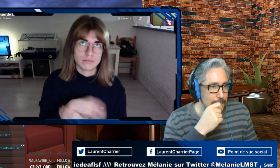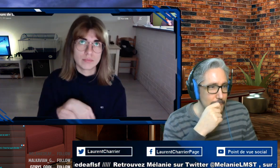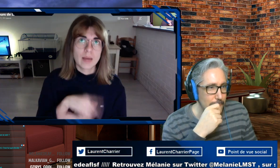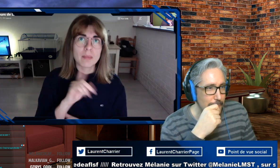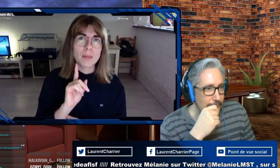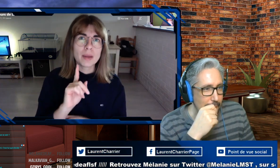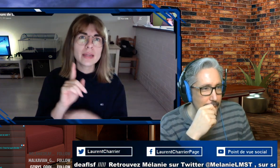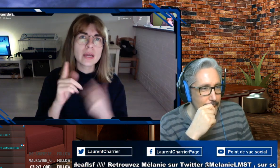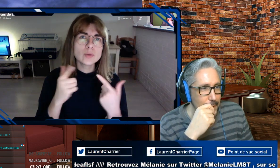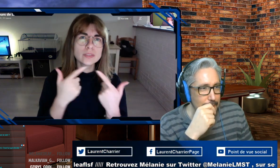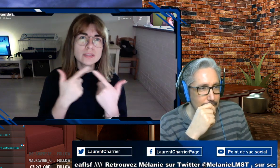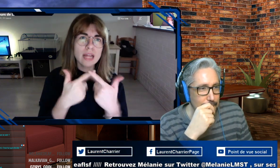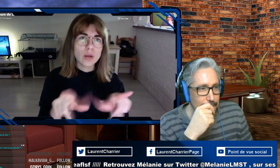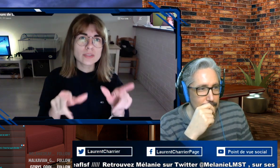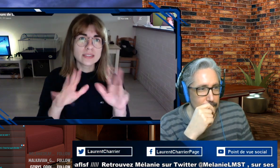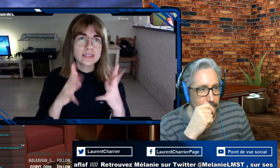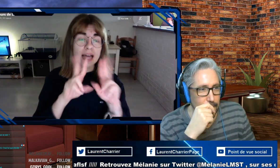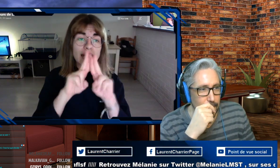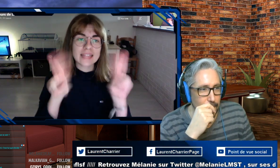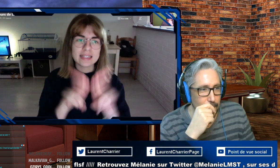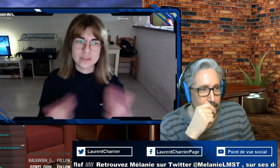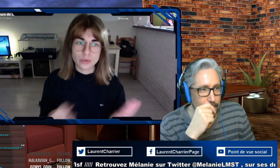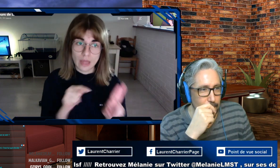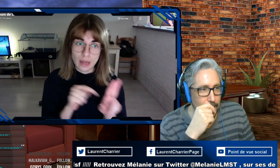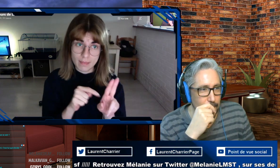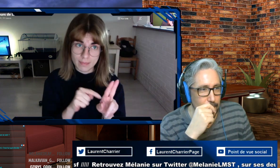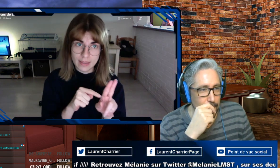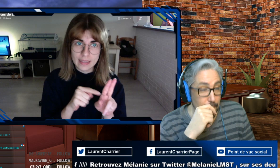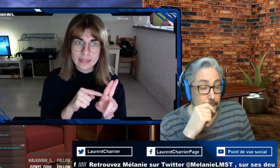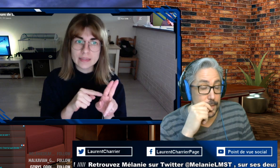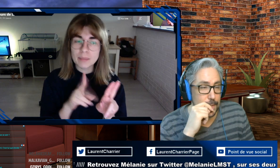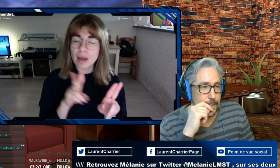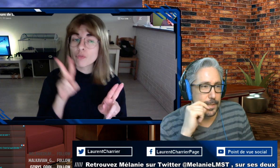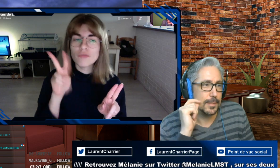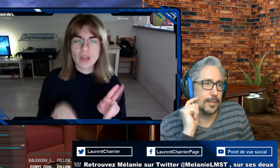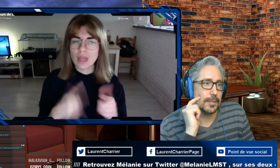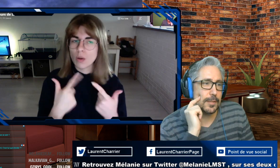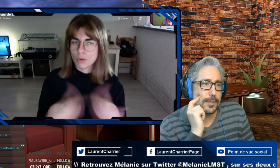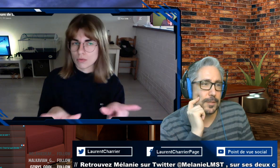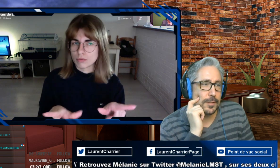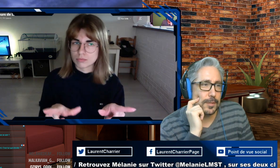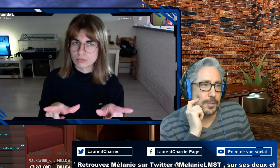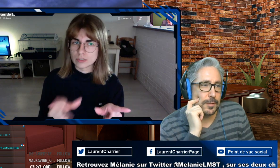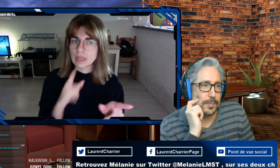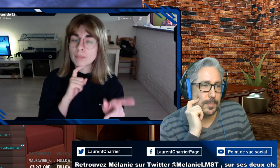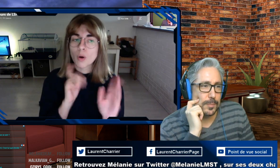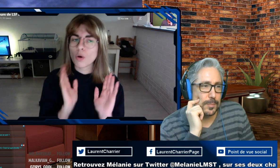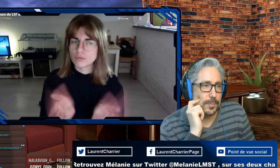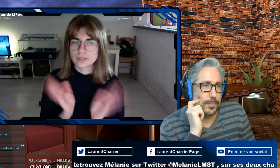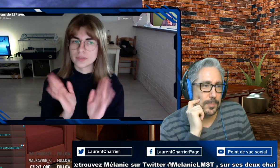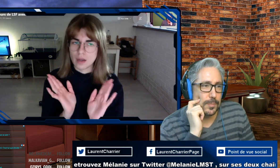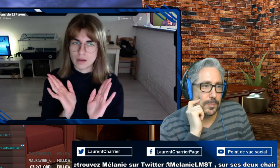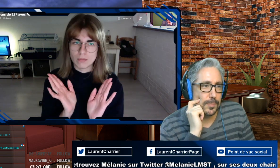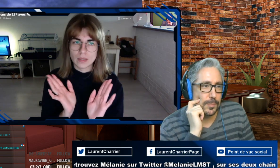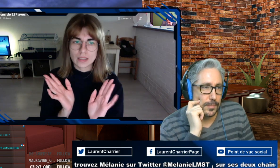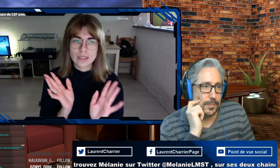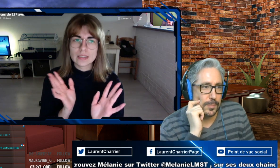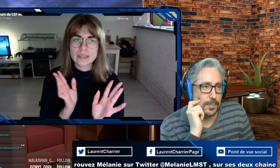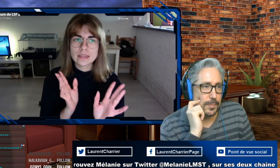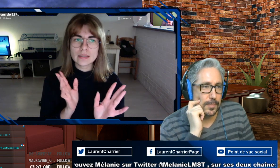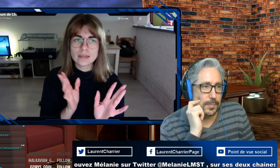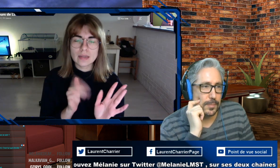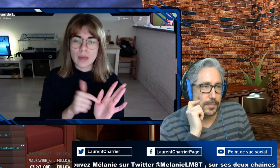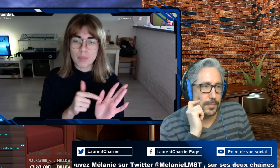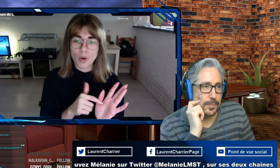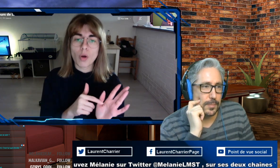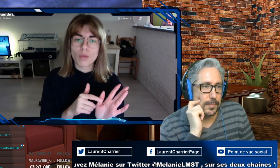Oui. Mais après, il y a aussi la langue des signes internationale. Ouais. C'est pas une vraie langue. Elle n'est pas encore officielle.